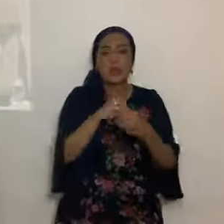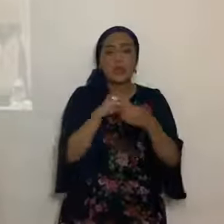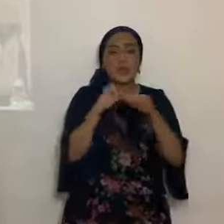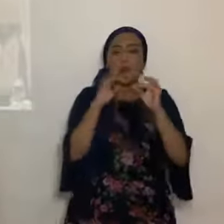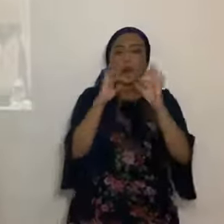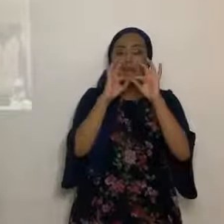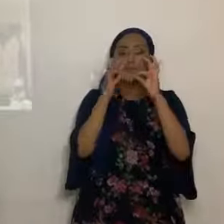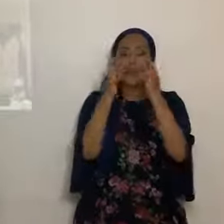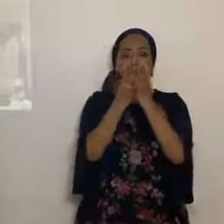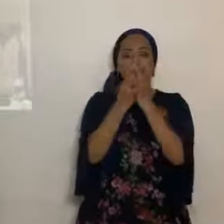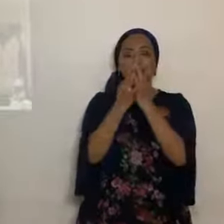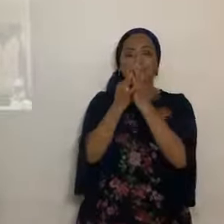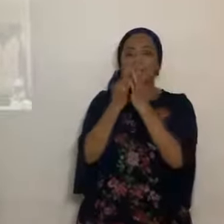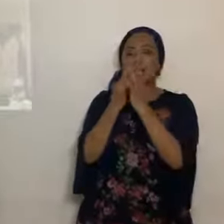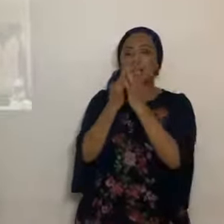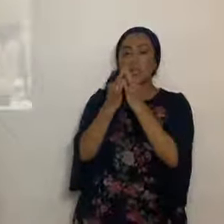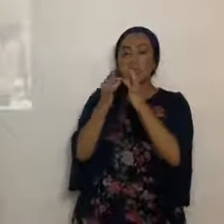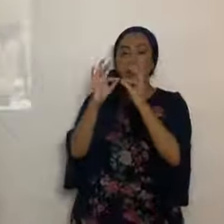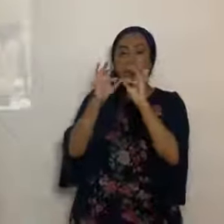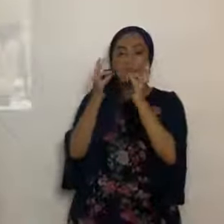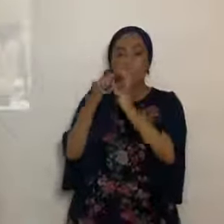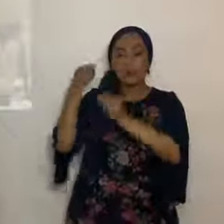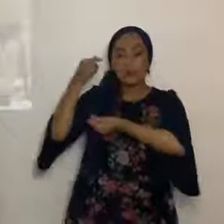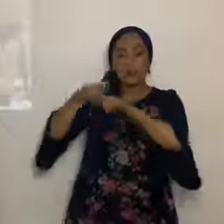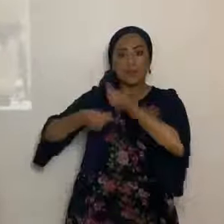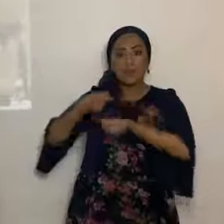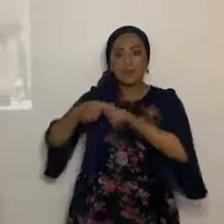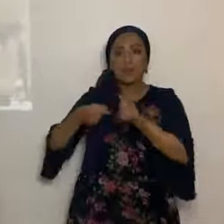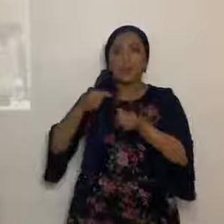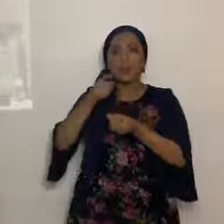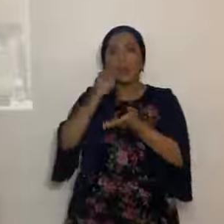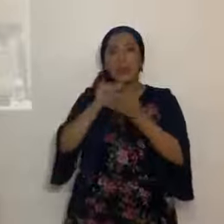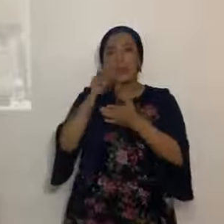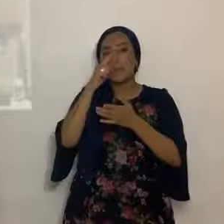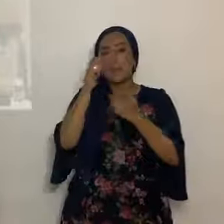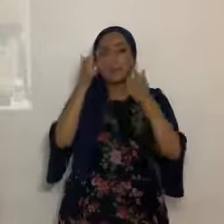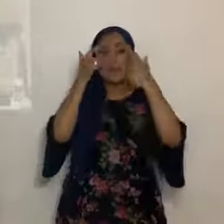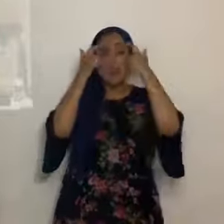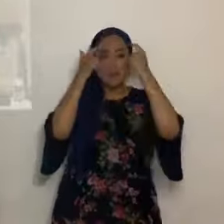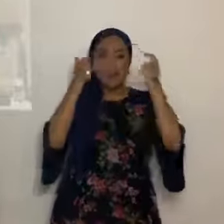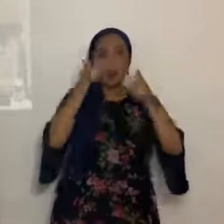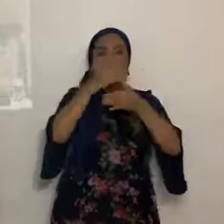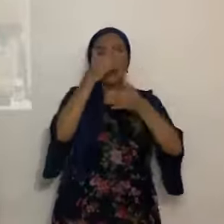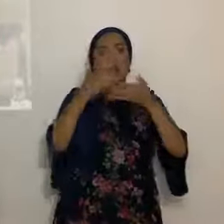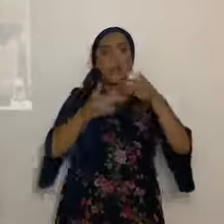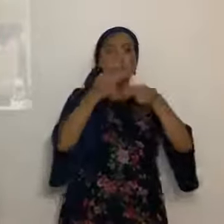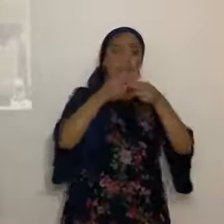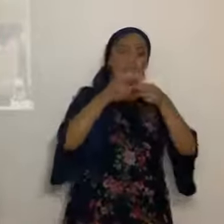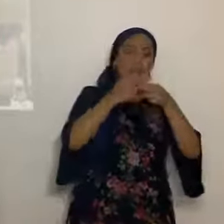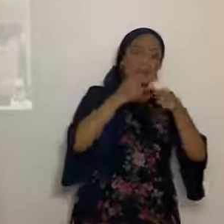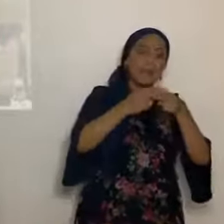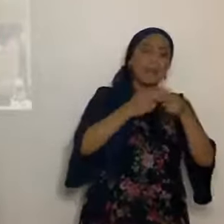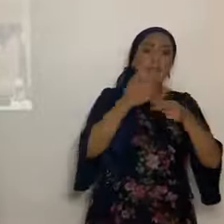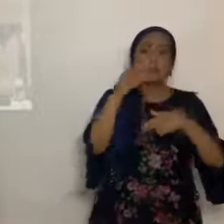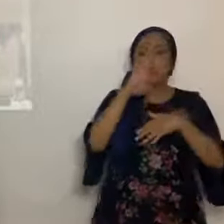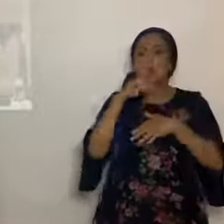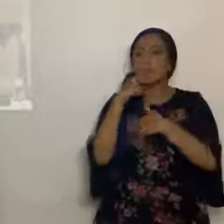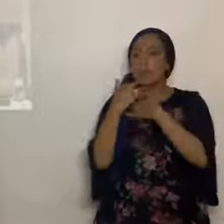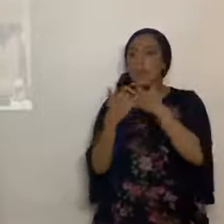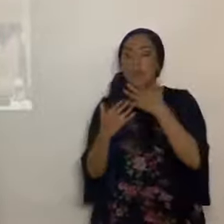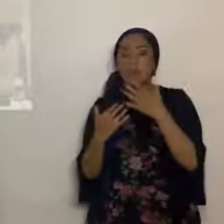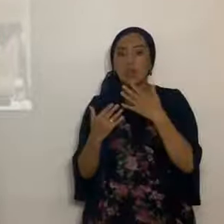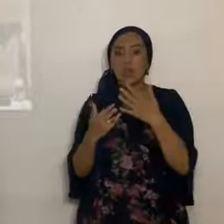genealógico. ¿Has oído de eso? Pero eso es por el orgullo de los apellidos, de la sangre azul,